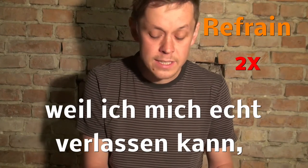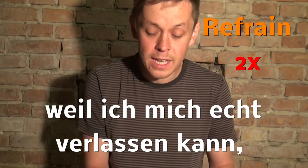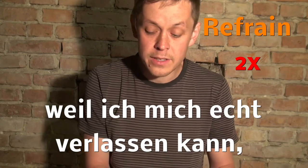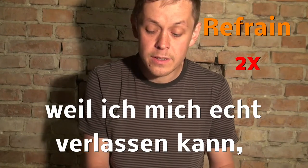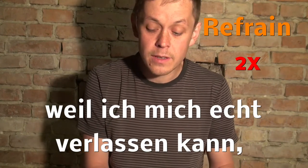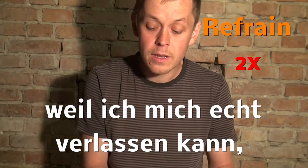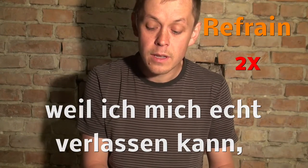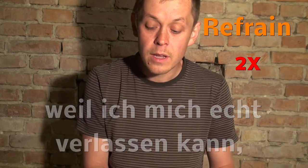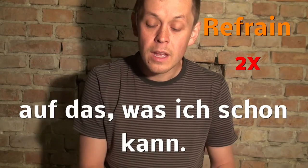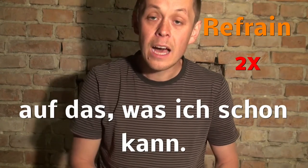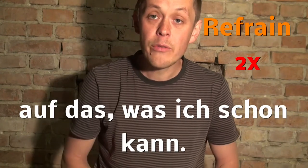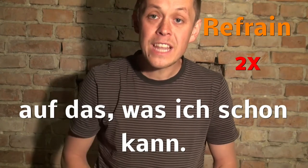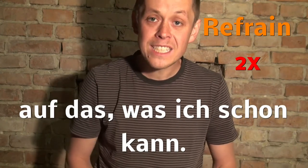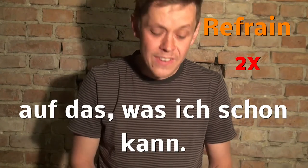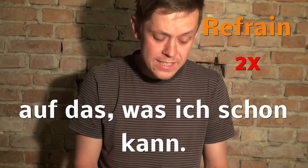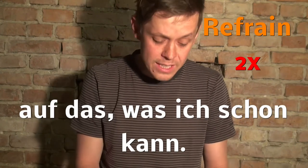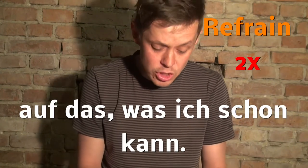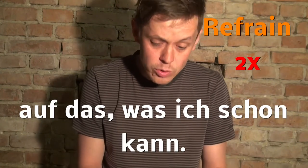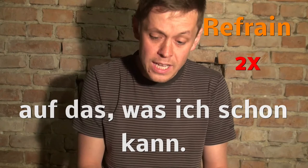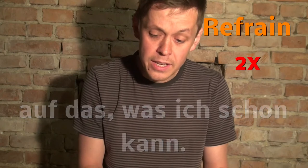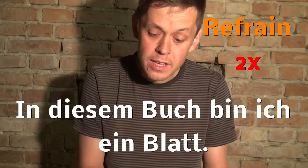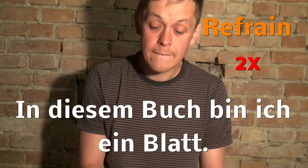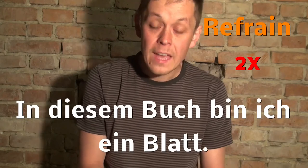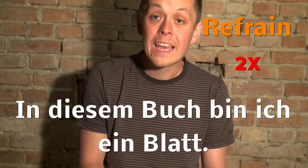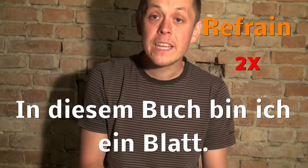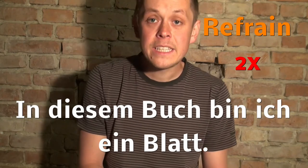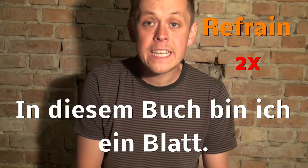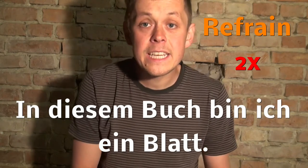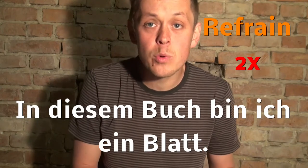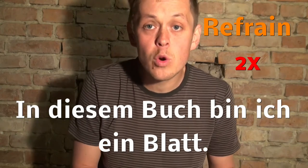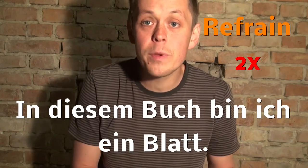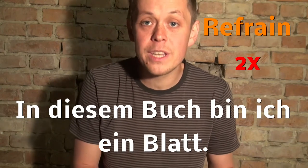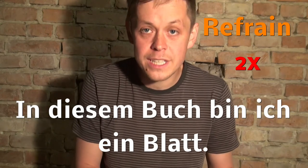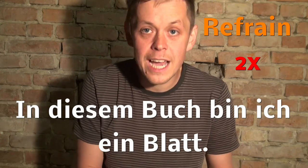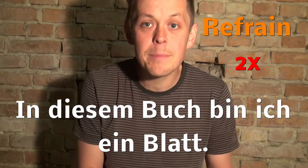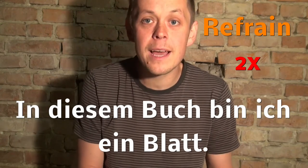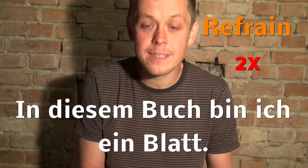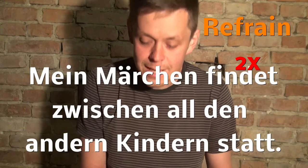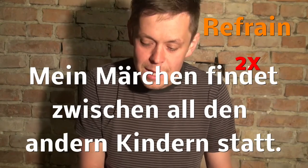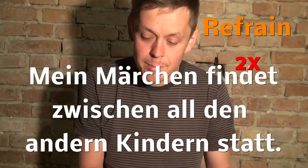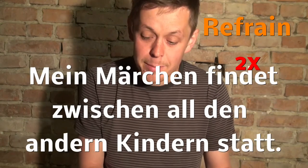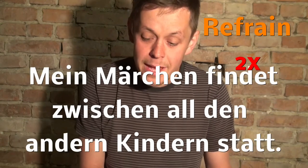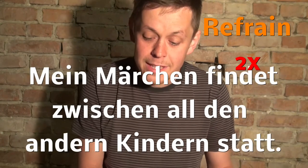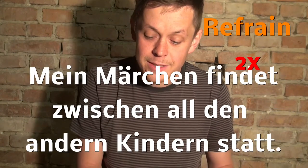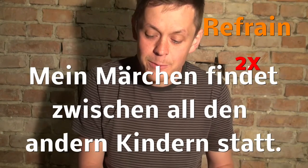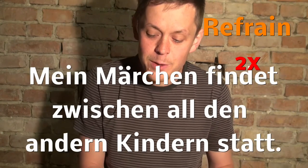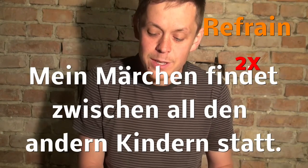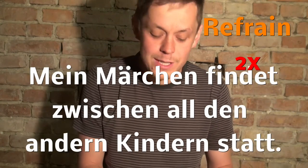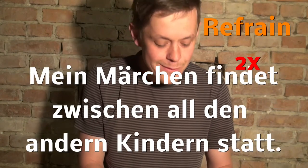kann auf das, was ich schon kann. In diesem Buch bin ich ein Blatt, mein Märchen findet